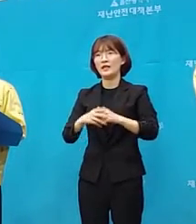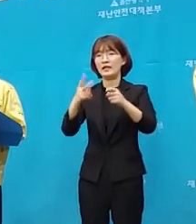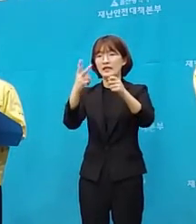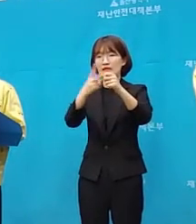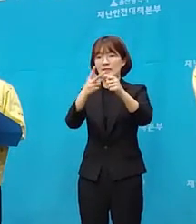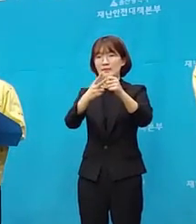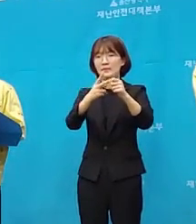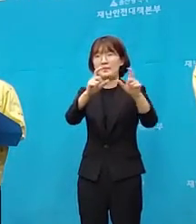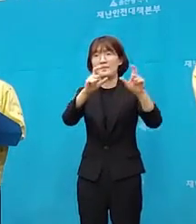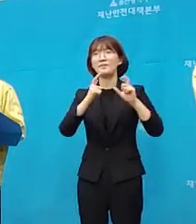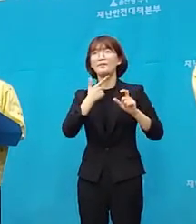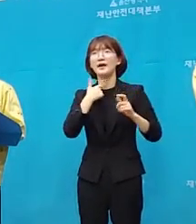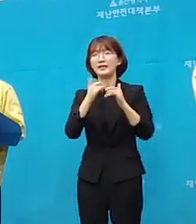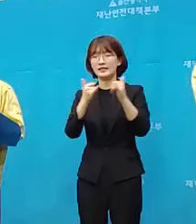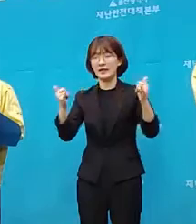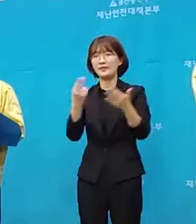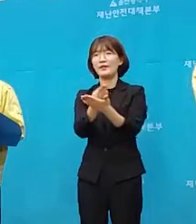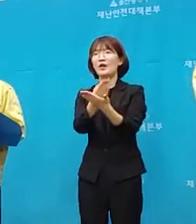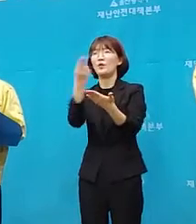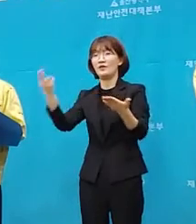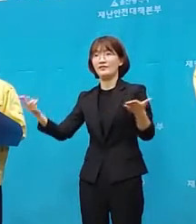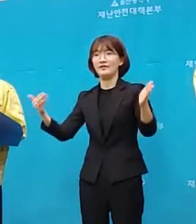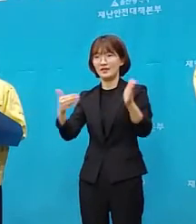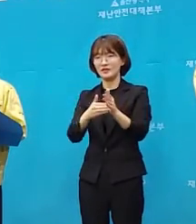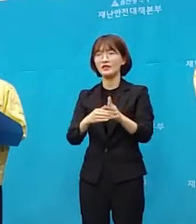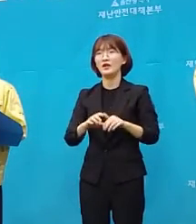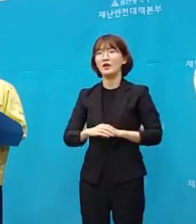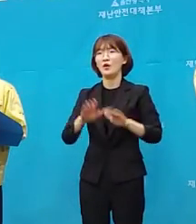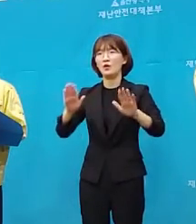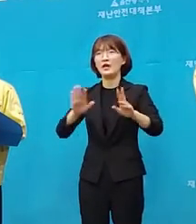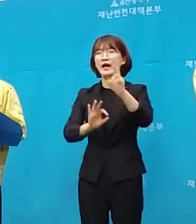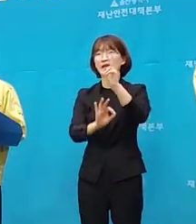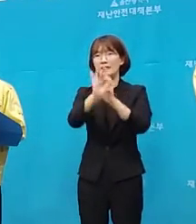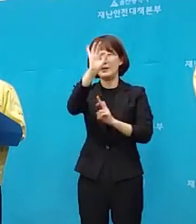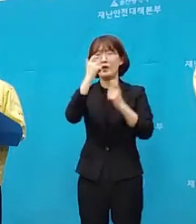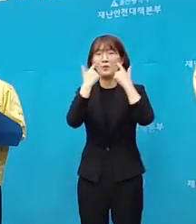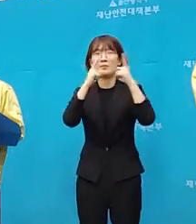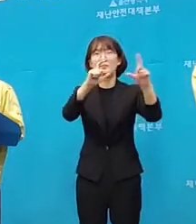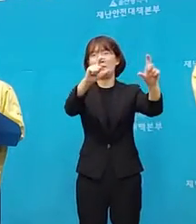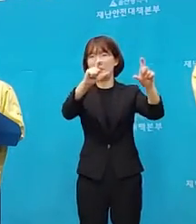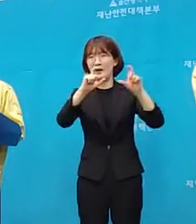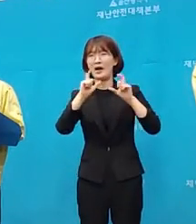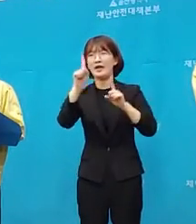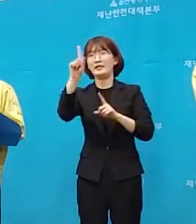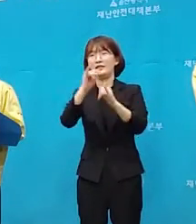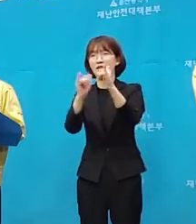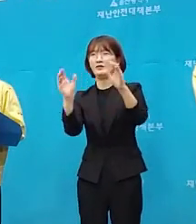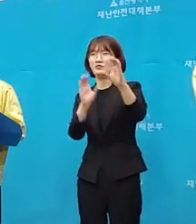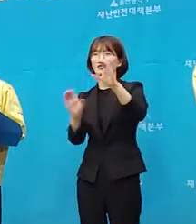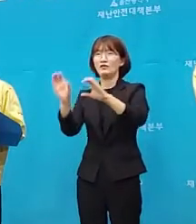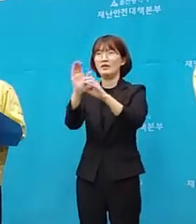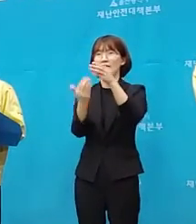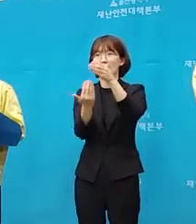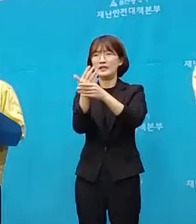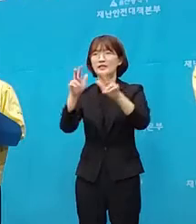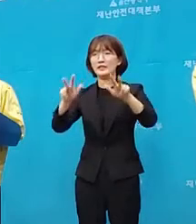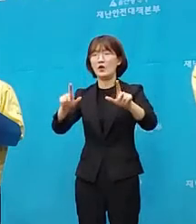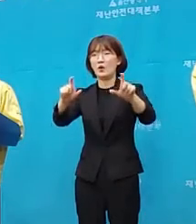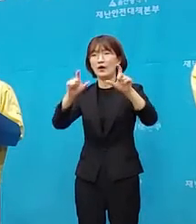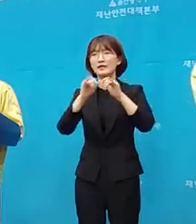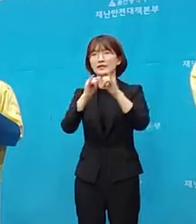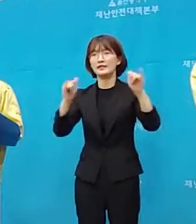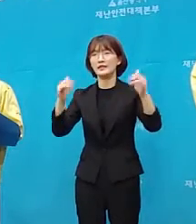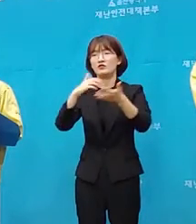환자가 퇴원해서 모두 신경이 퇴원했고 또 오늘 아침에 확진자가 1명 더 발생하여 확진자는